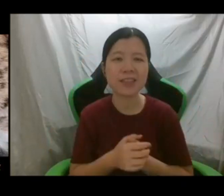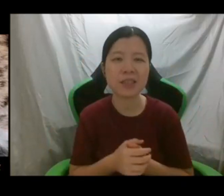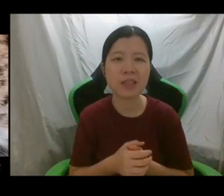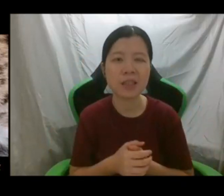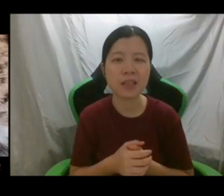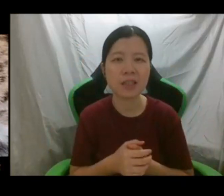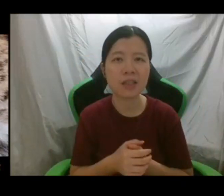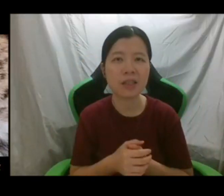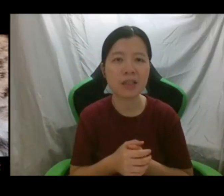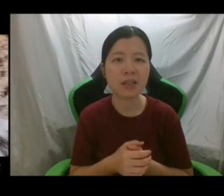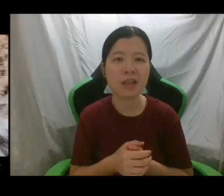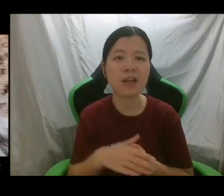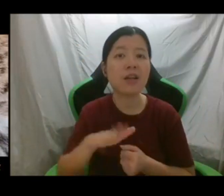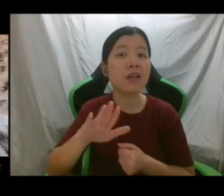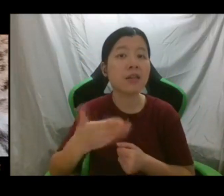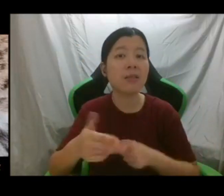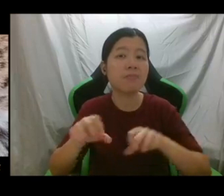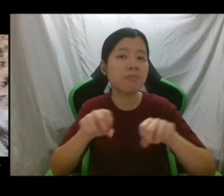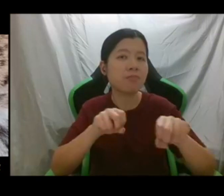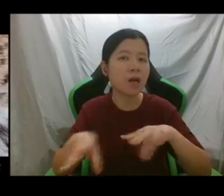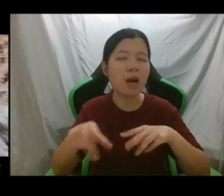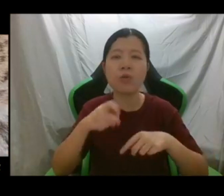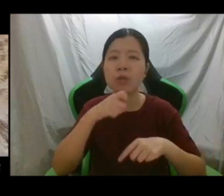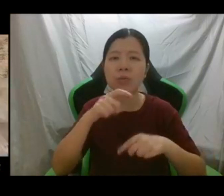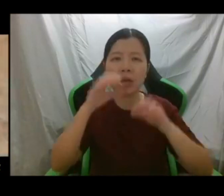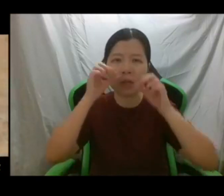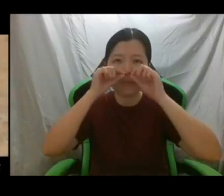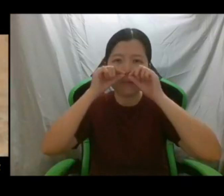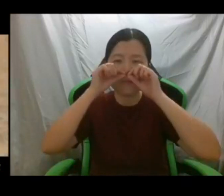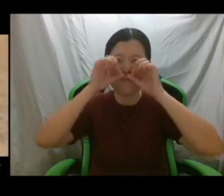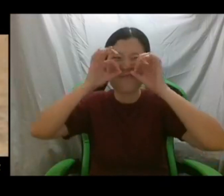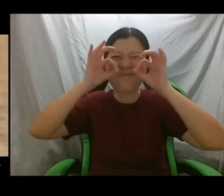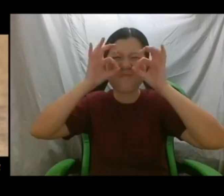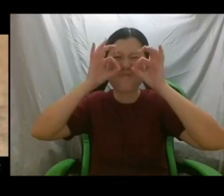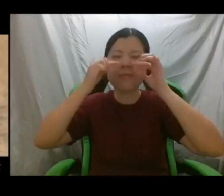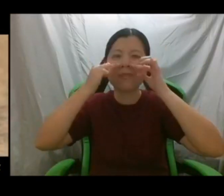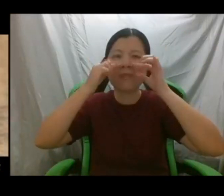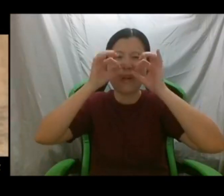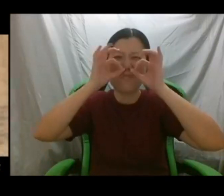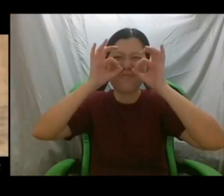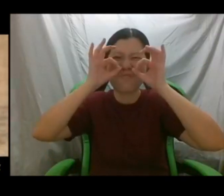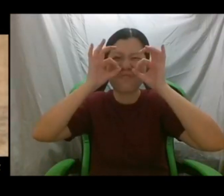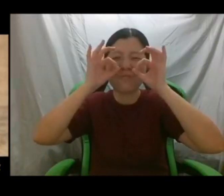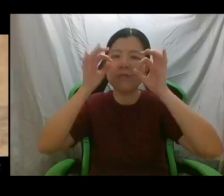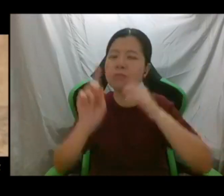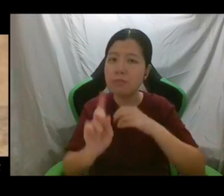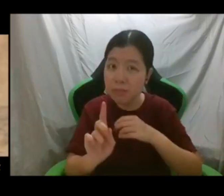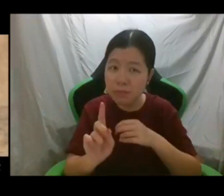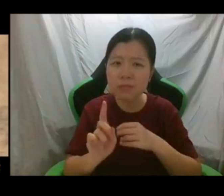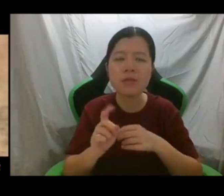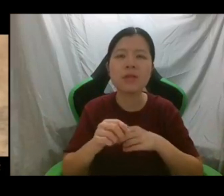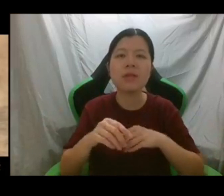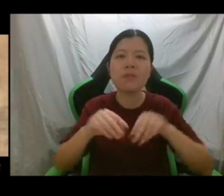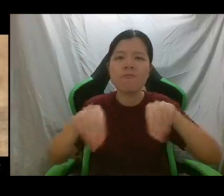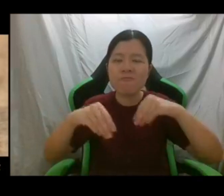但係獵豹有個超大嘅鼻哥窿，咁係為咗確保獵豹可以響